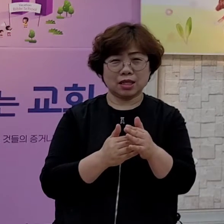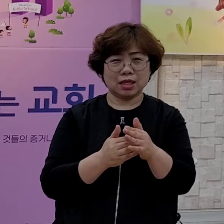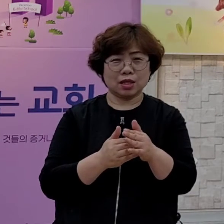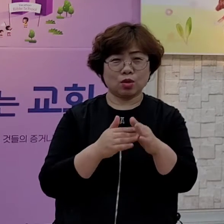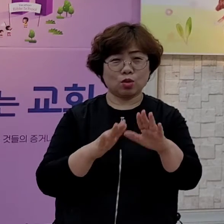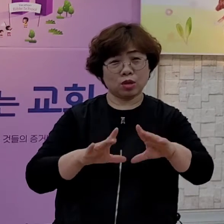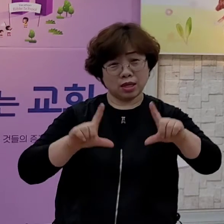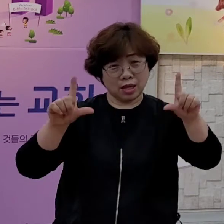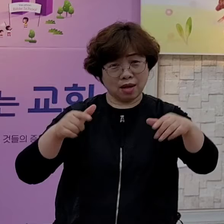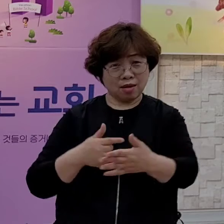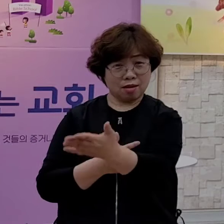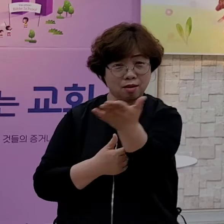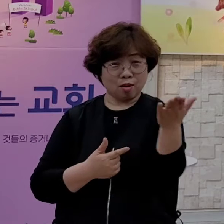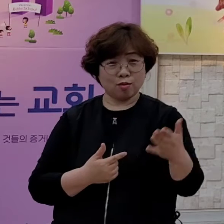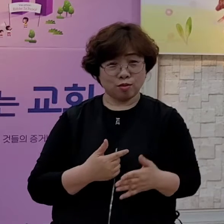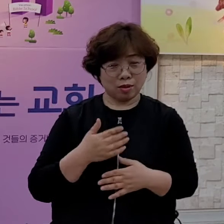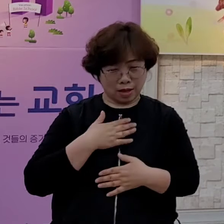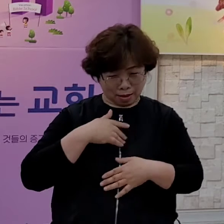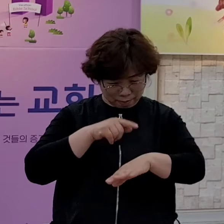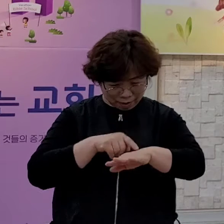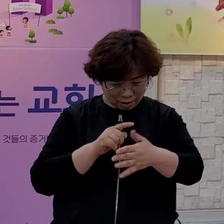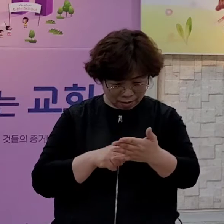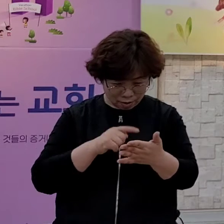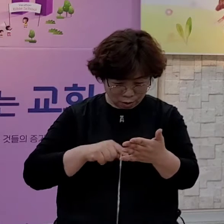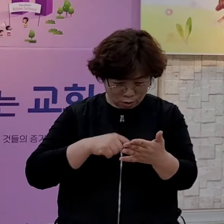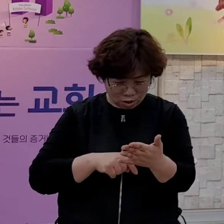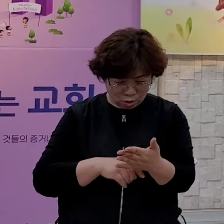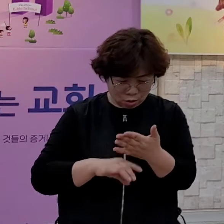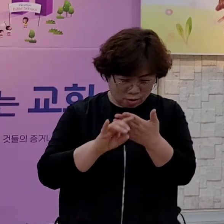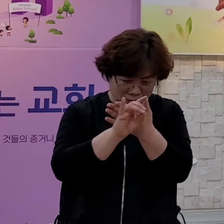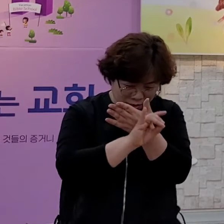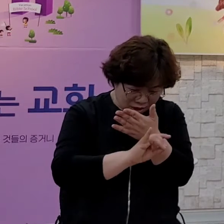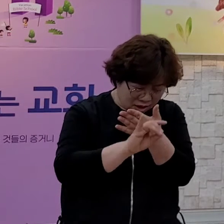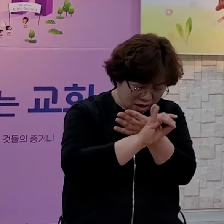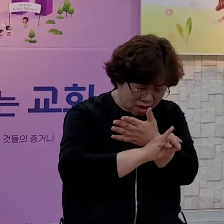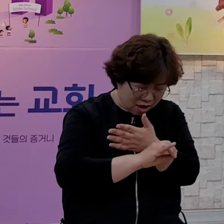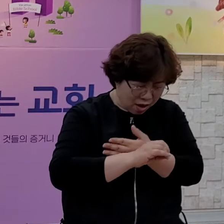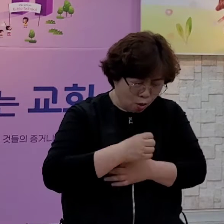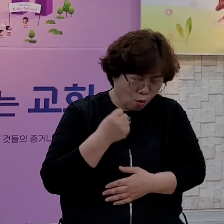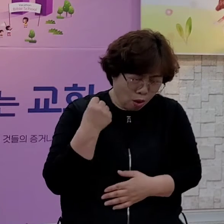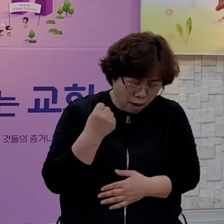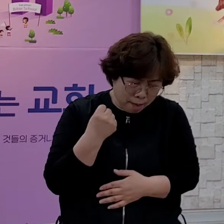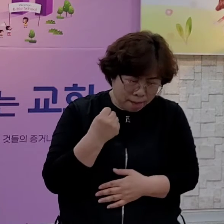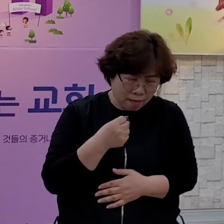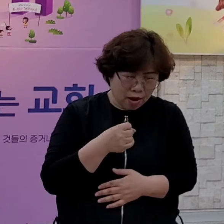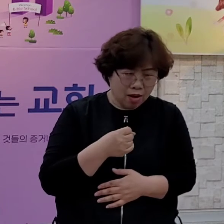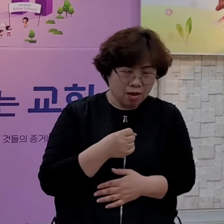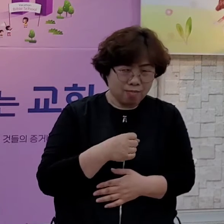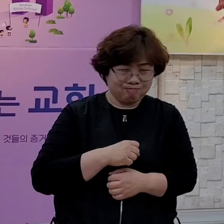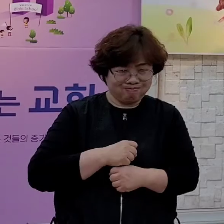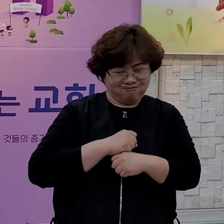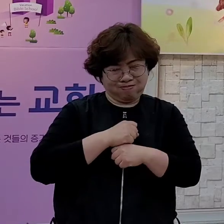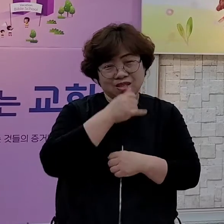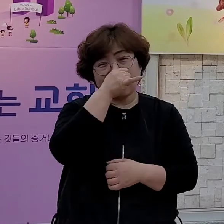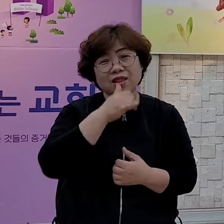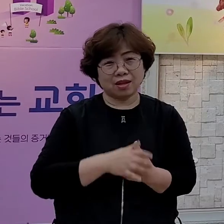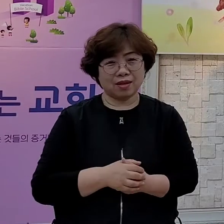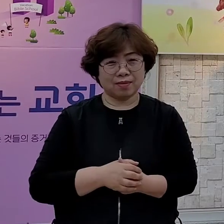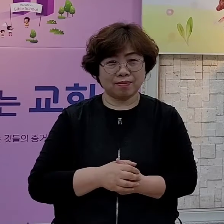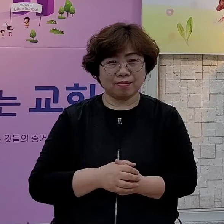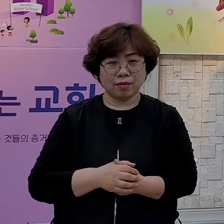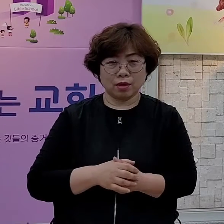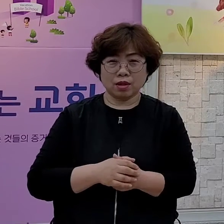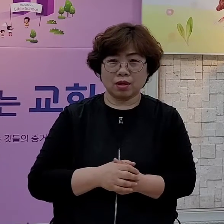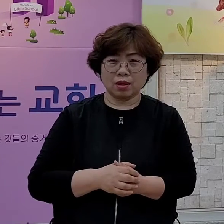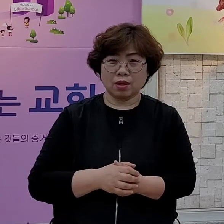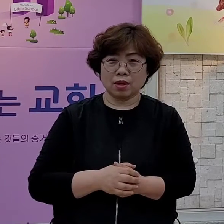오늘날에도 저와 여러분의 이 심령에도 이 핑계, 원망 있단 말이에요. 여러분 뭔가 문제가